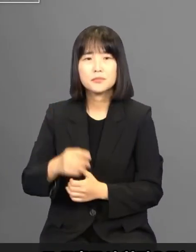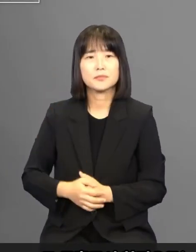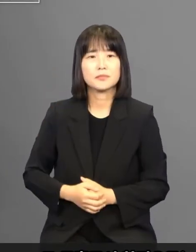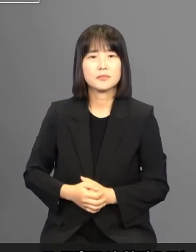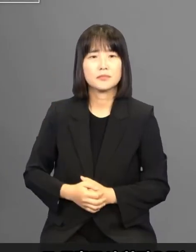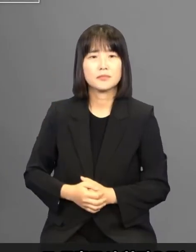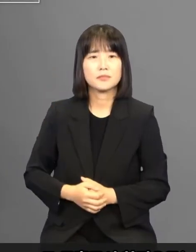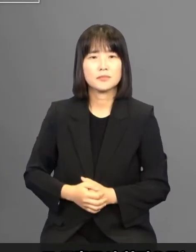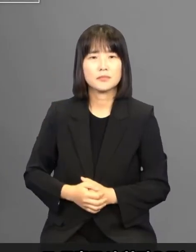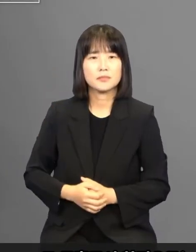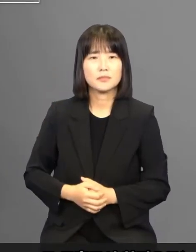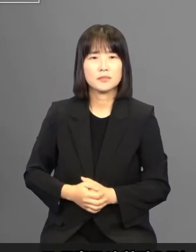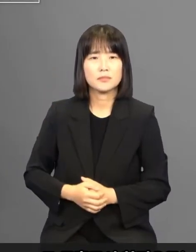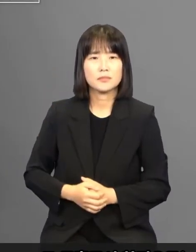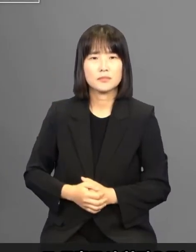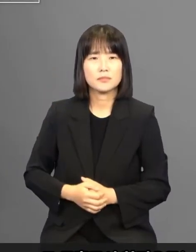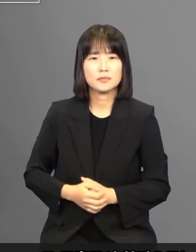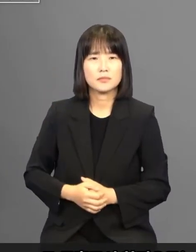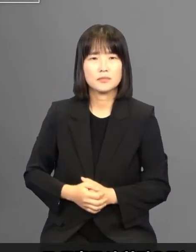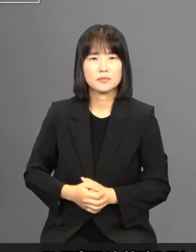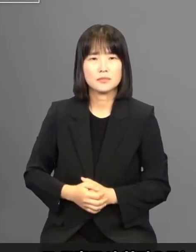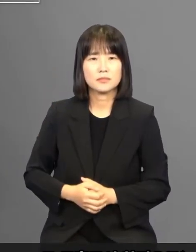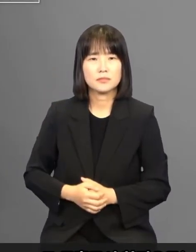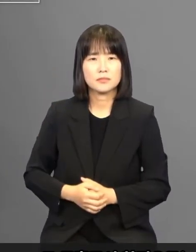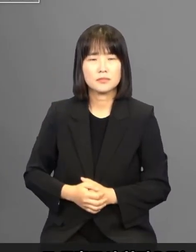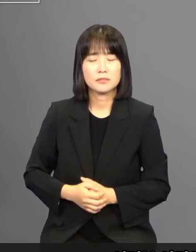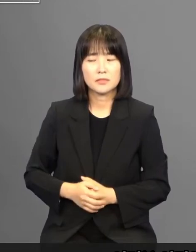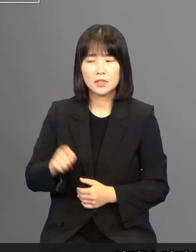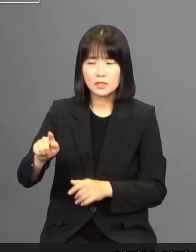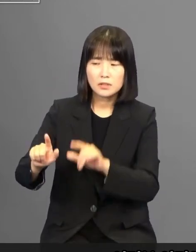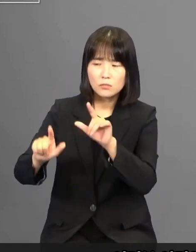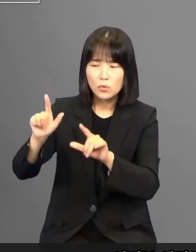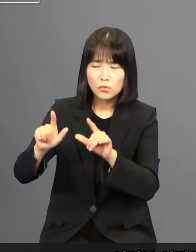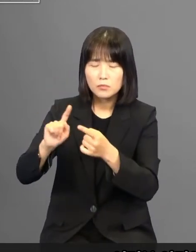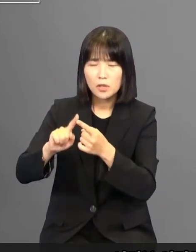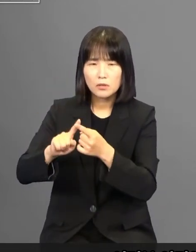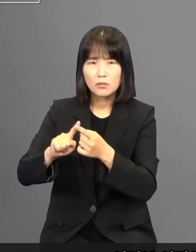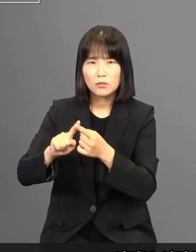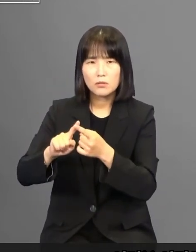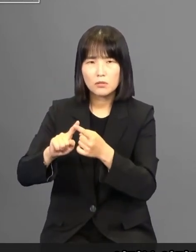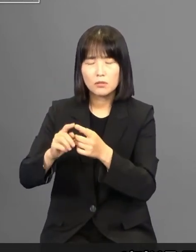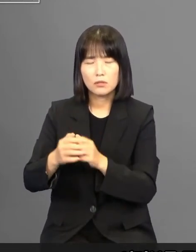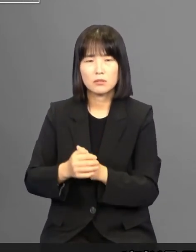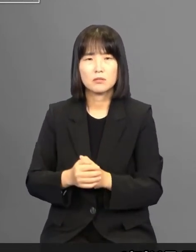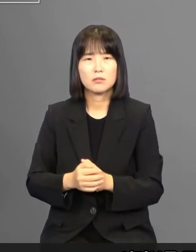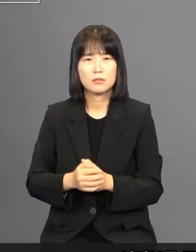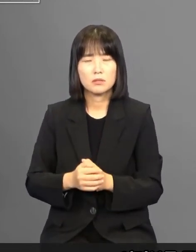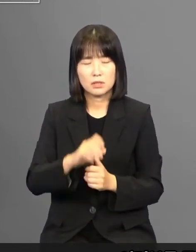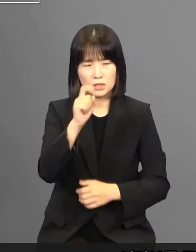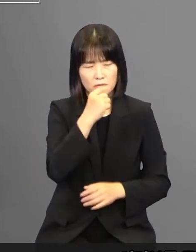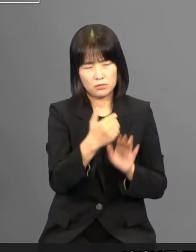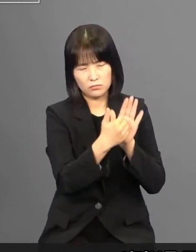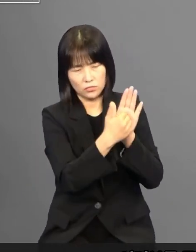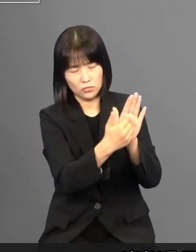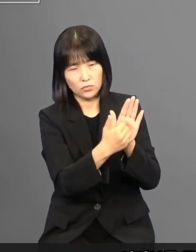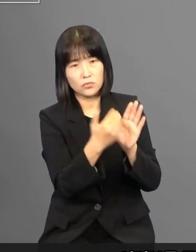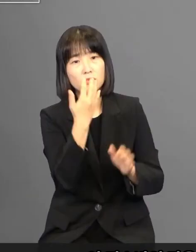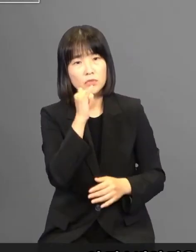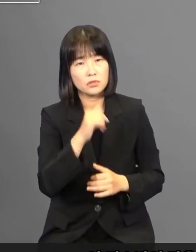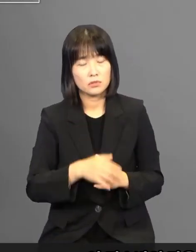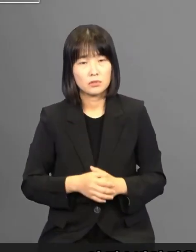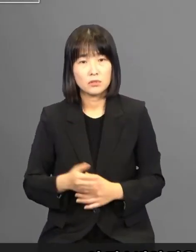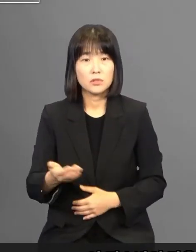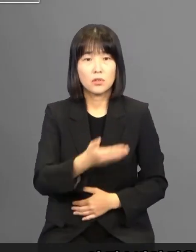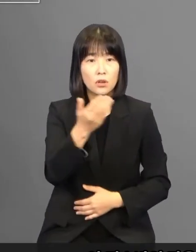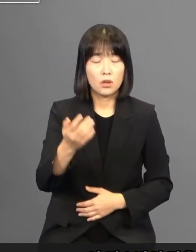한편으로는 저항을 하고 있었는지도 모릅니다. 여러분, 이것이 어머니의 마음입니다. 여러분들 중에 어머니가 계시다면